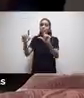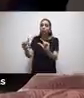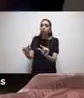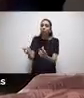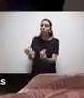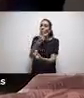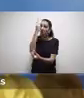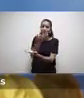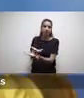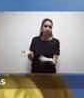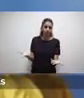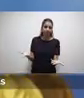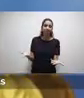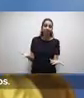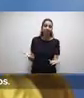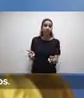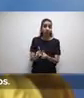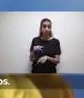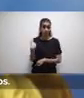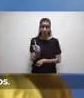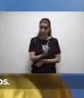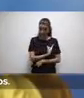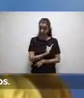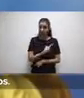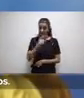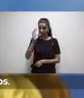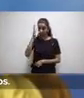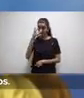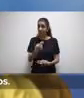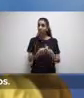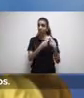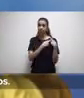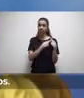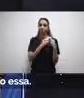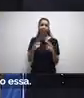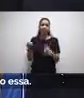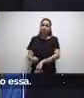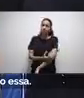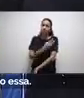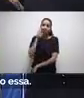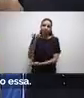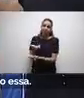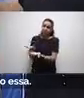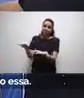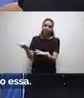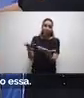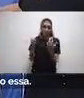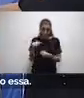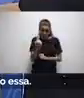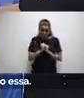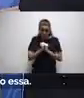minimizar a dor de muitas pessoas e que passam entre os dedos das nossas mãos. É impossível não se